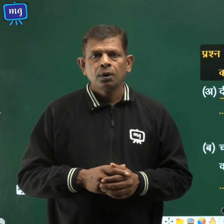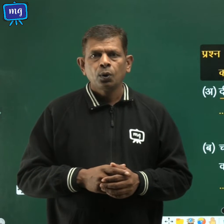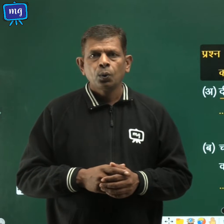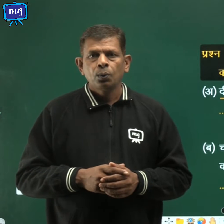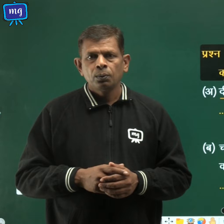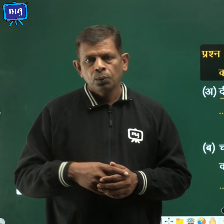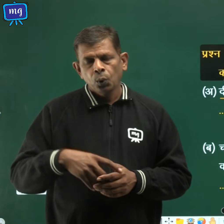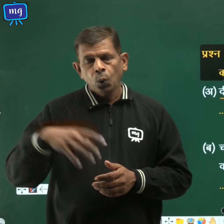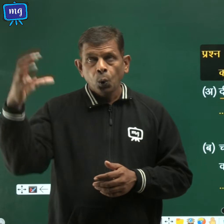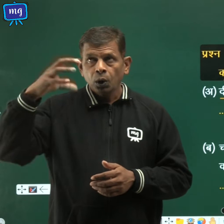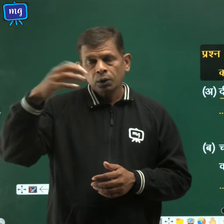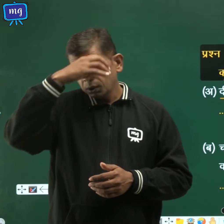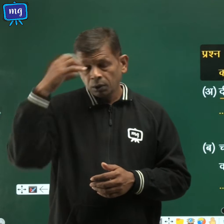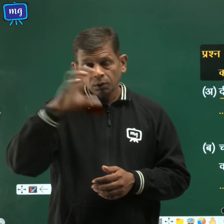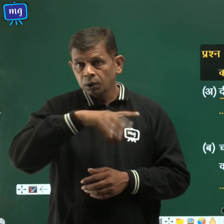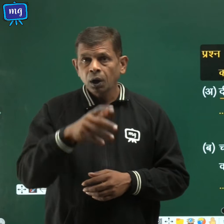मौसम का औसत